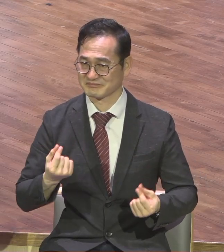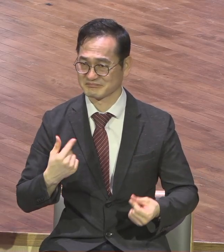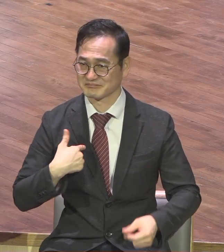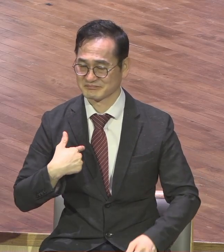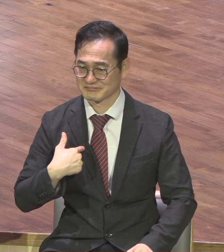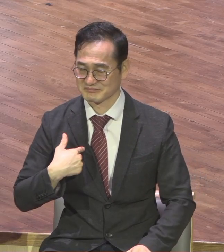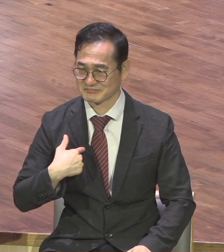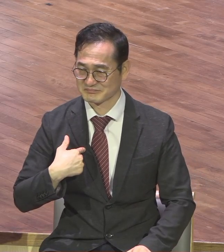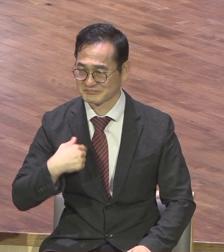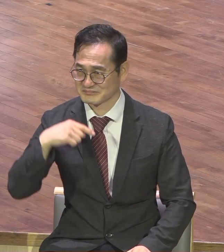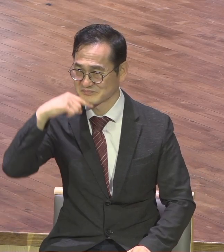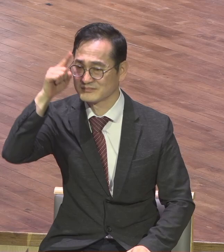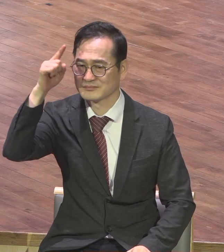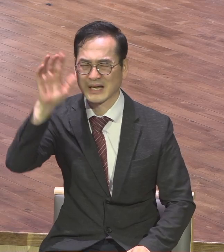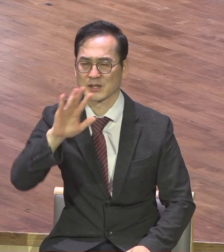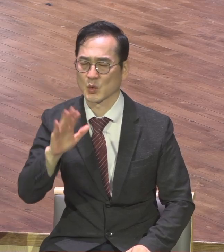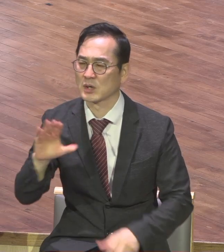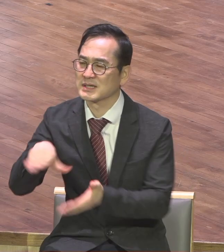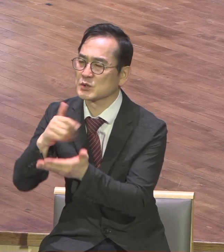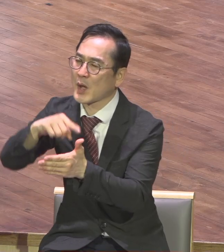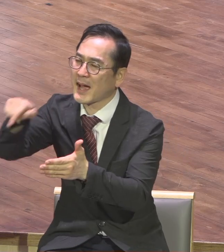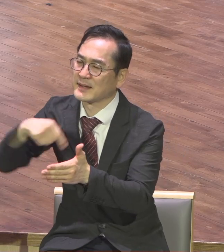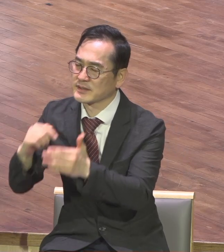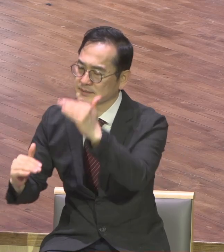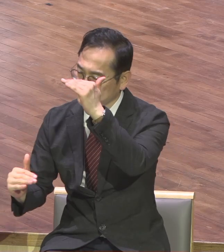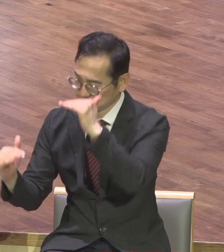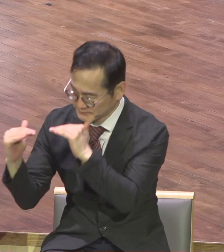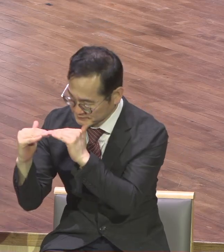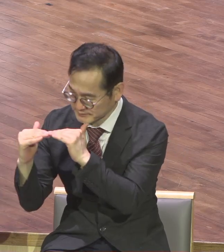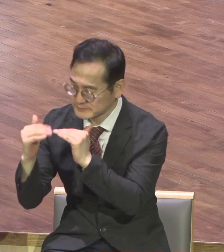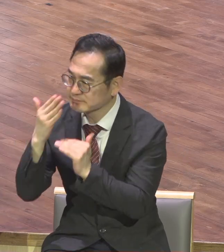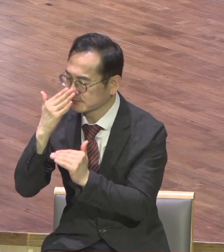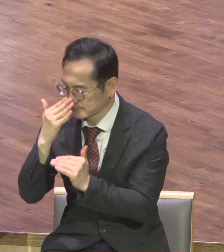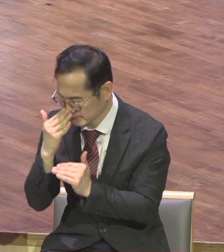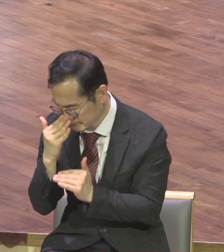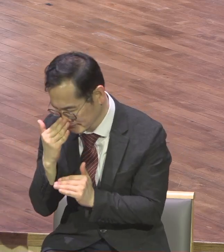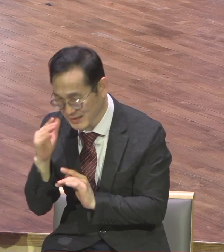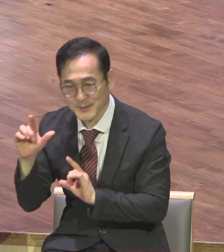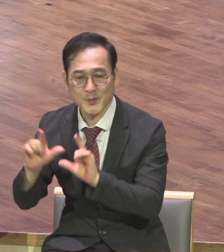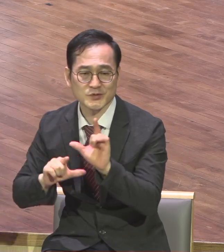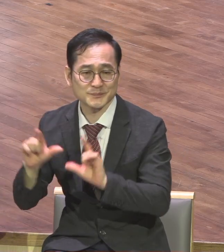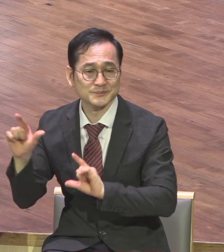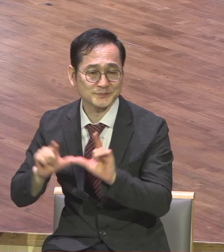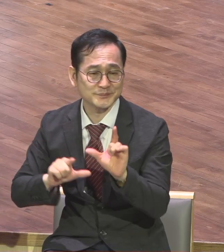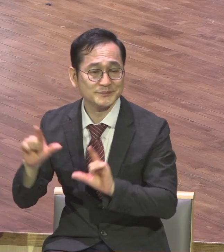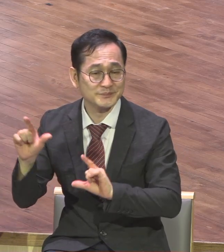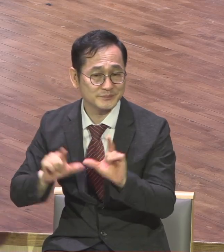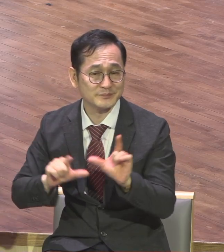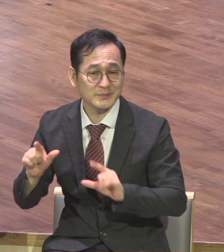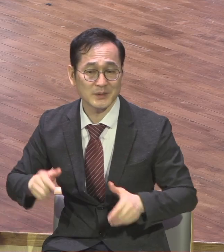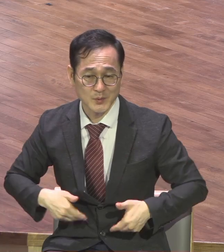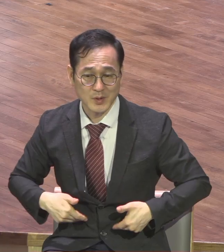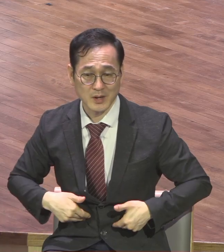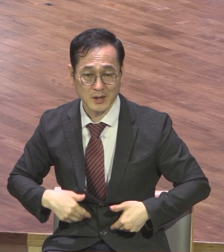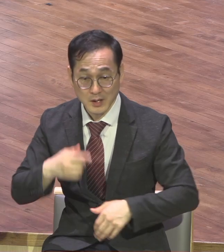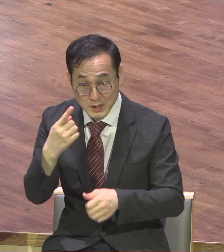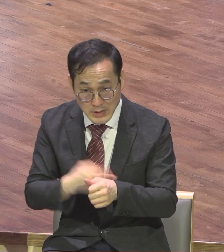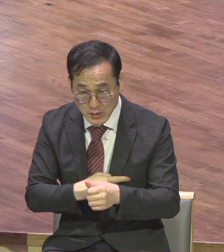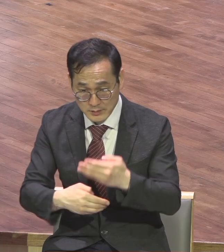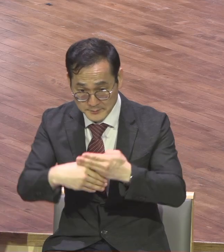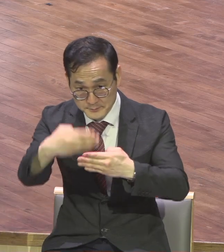그것으로 하나님의 나라 일을 해야 한다. 그렇게 될 때 막힌 담을 허물게